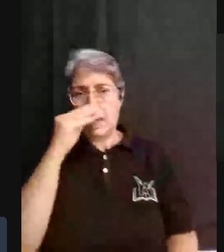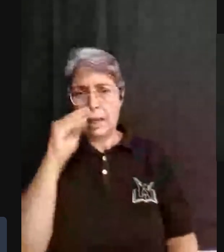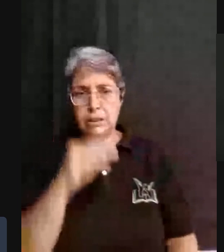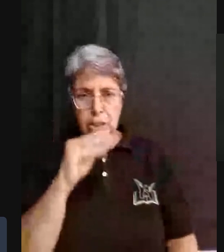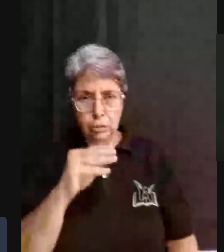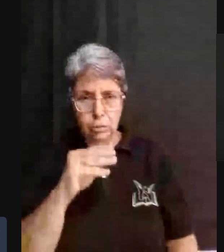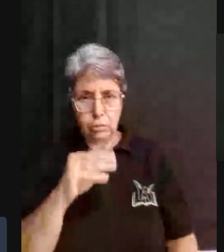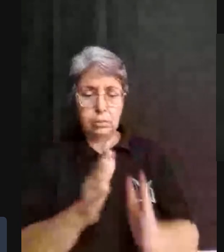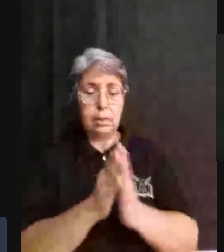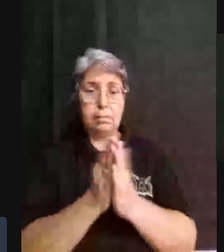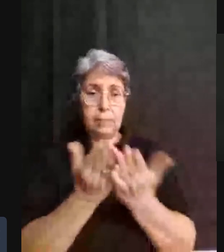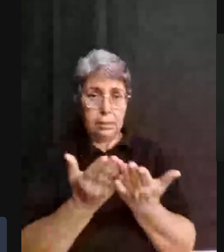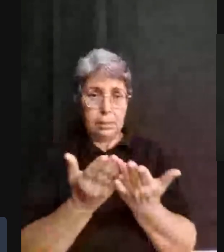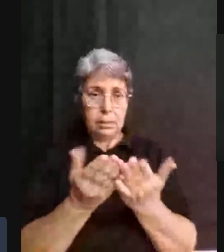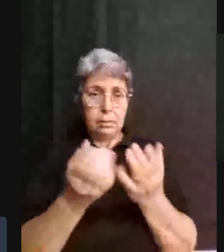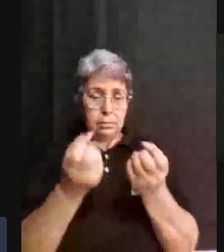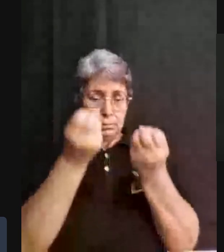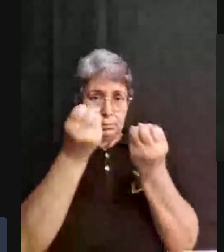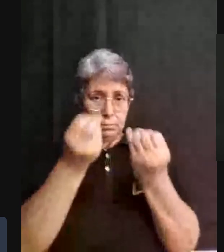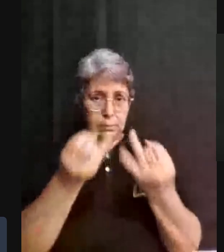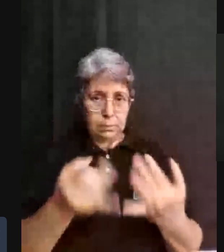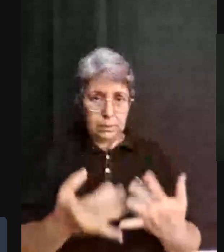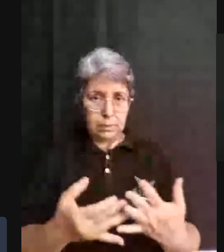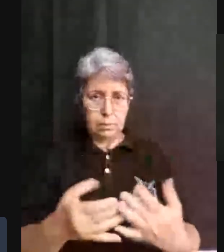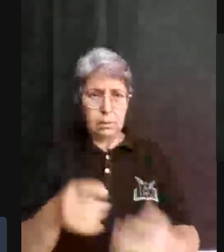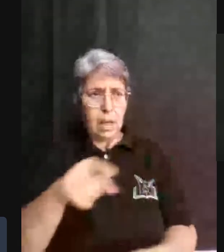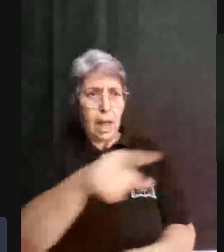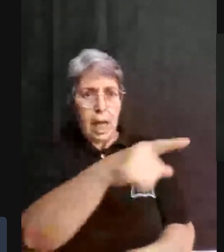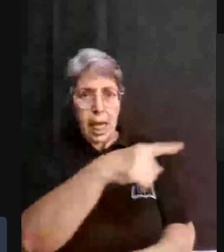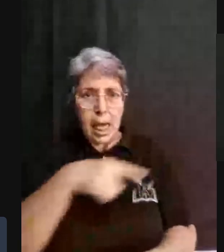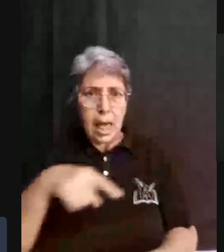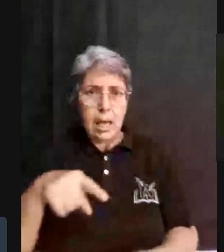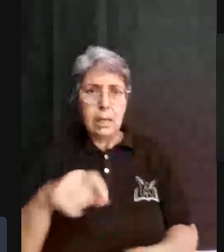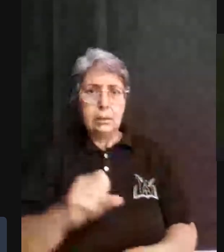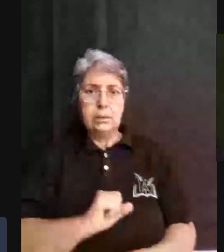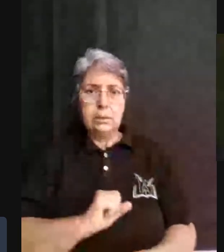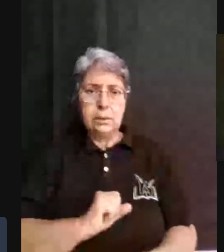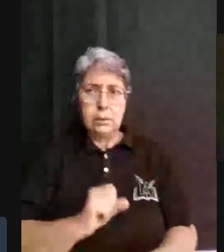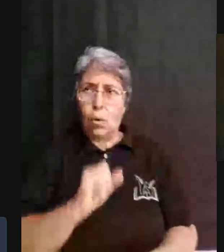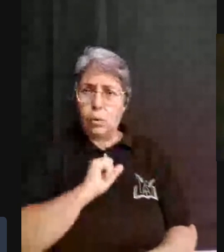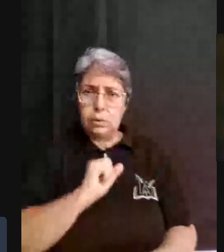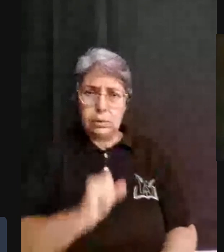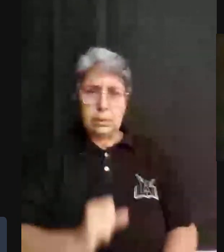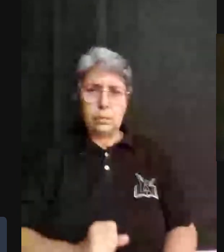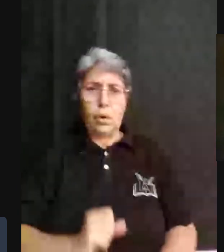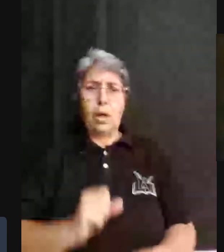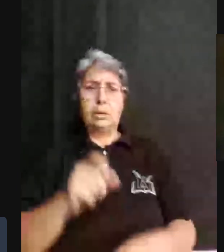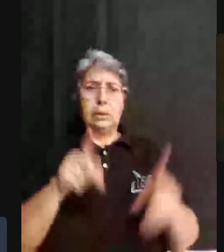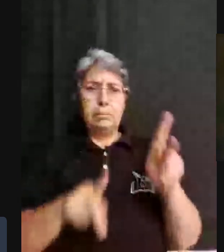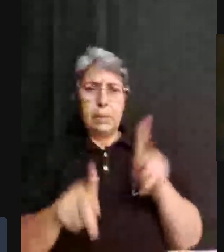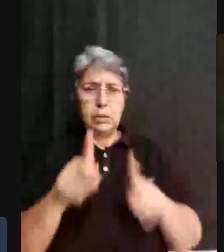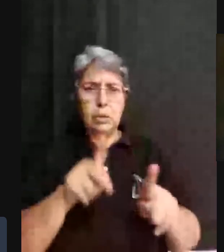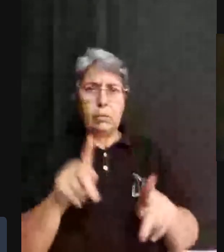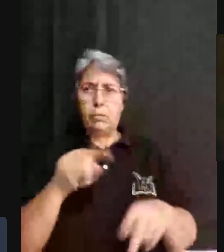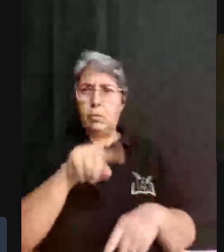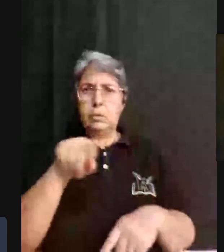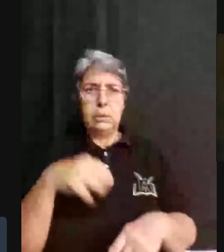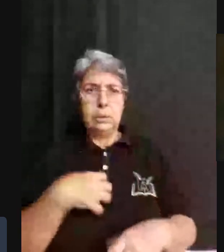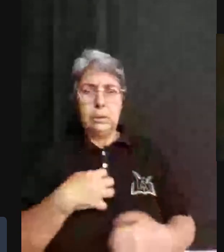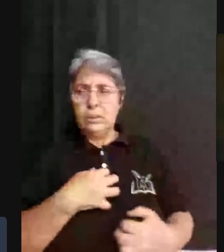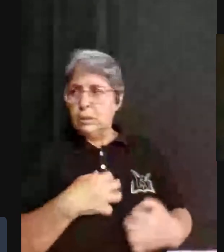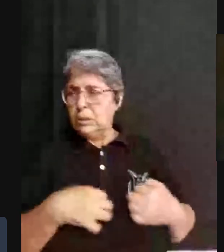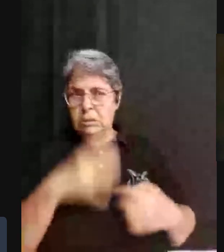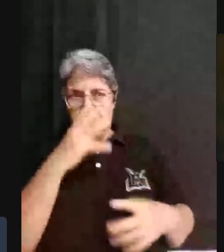diz: ouvindo eles isto, enfureciam-se no seu coração e rilhavam os